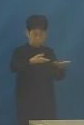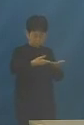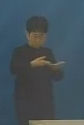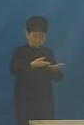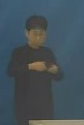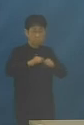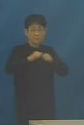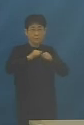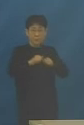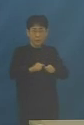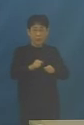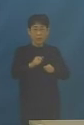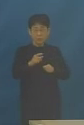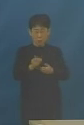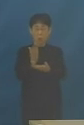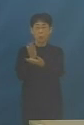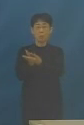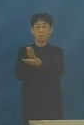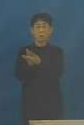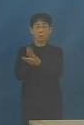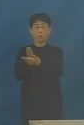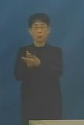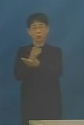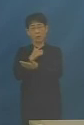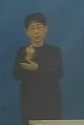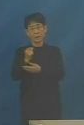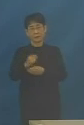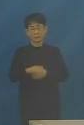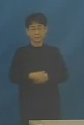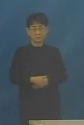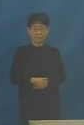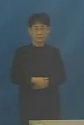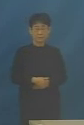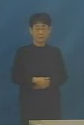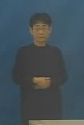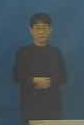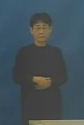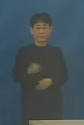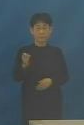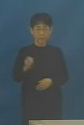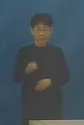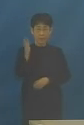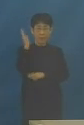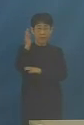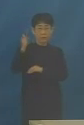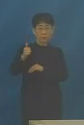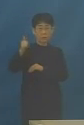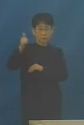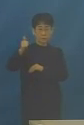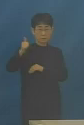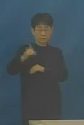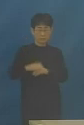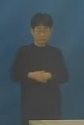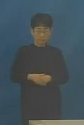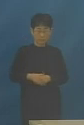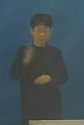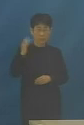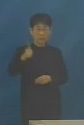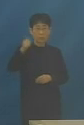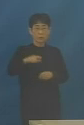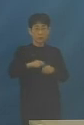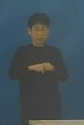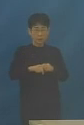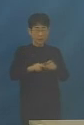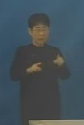求めたいというふうに思いますまたあの総理の方でデジタル伝統し国家